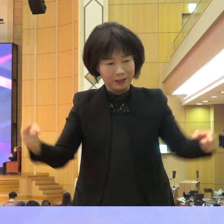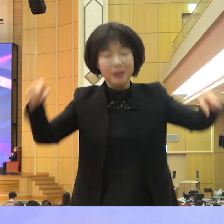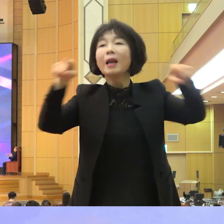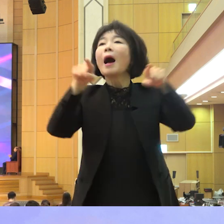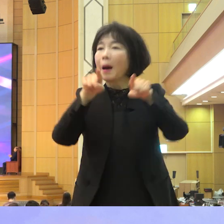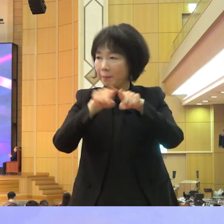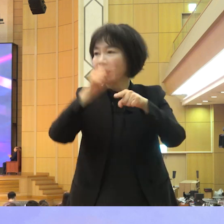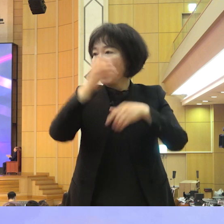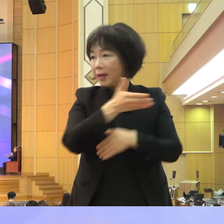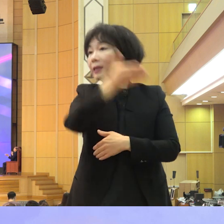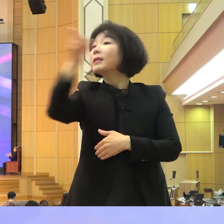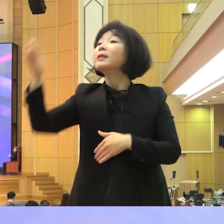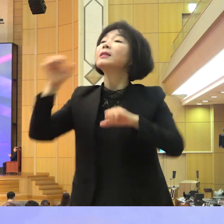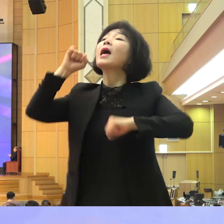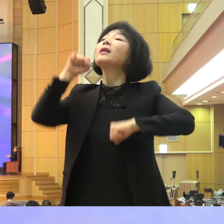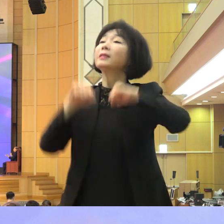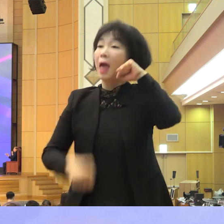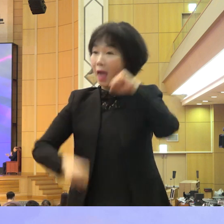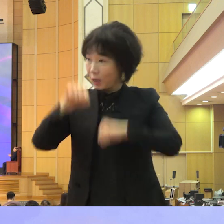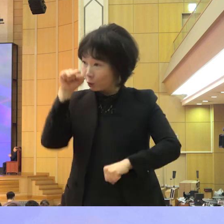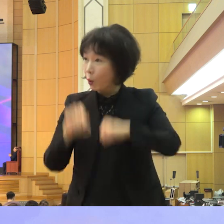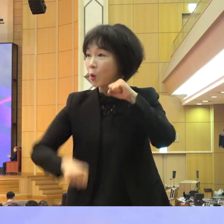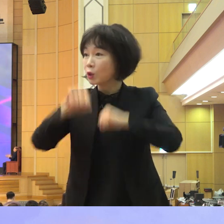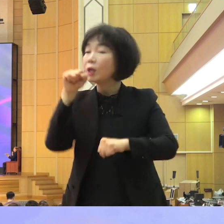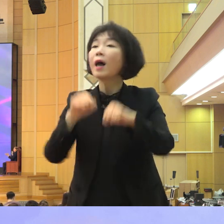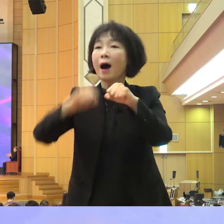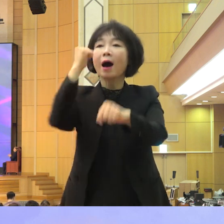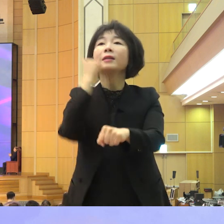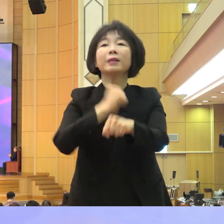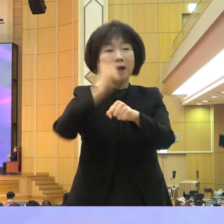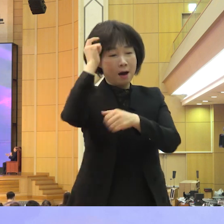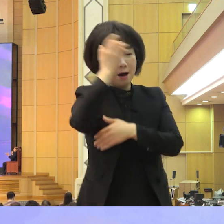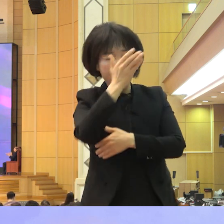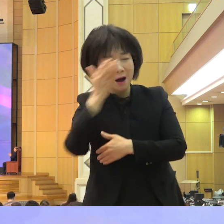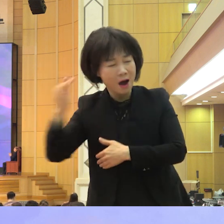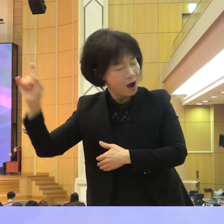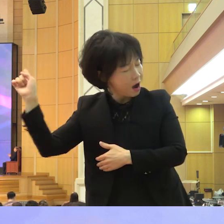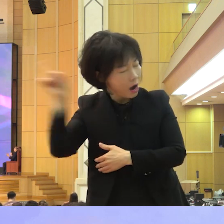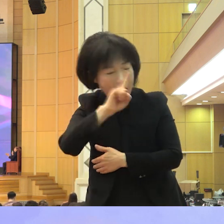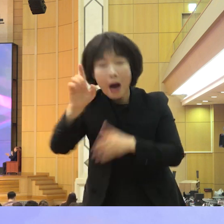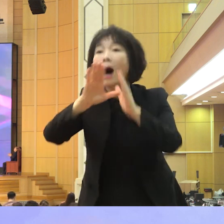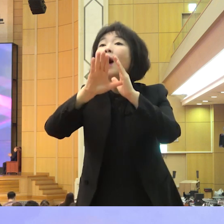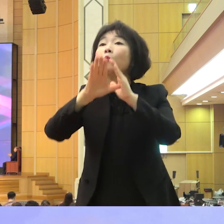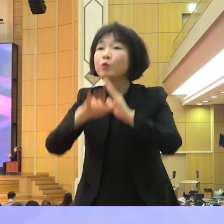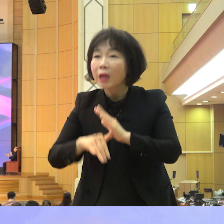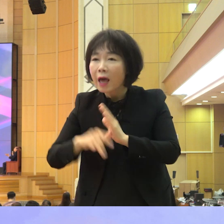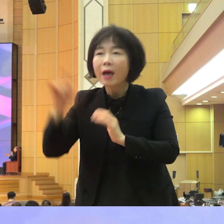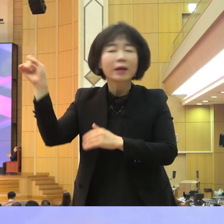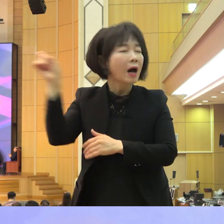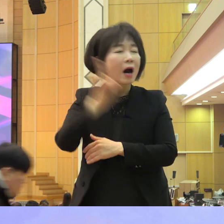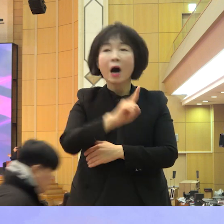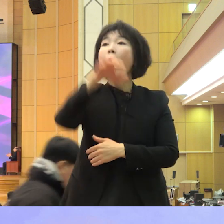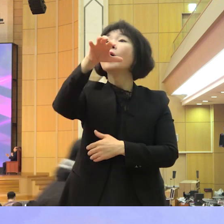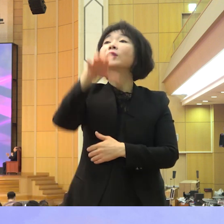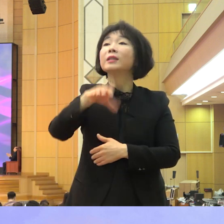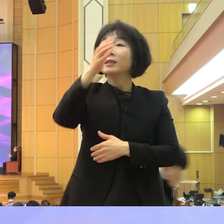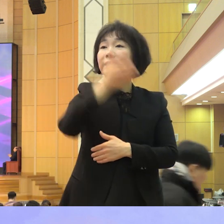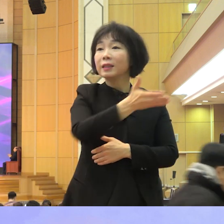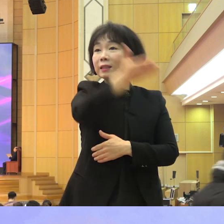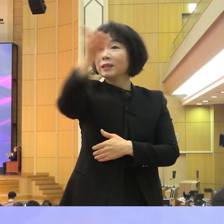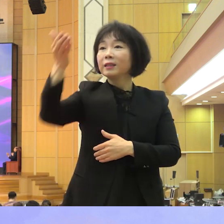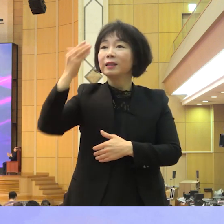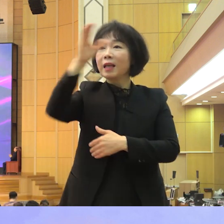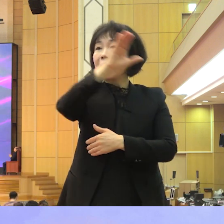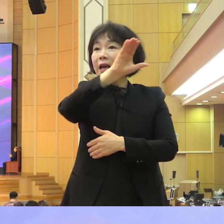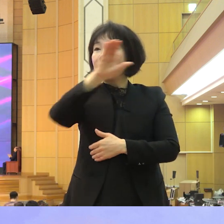밤낮으로 늘 함께 그대는 행동을 하는가. 아무 때나